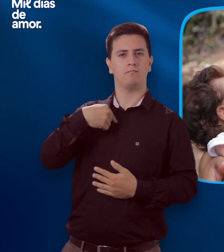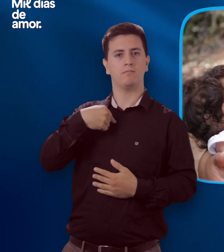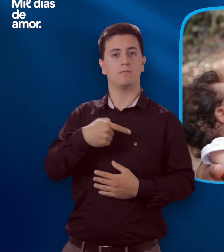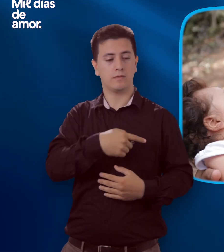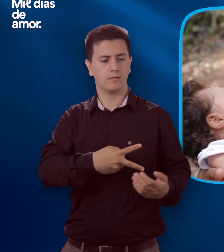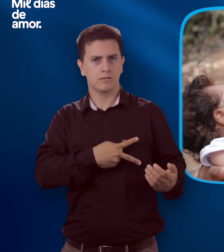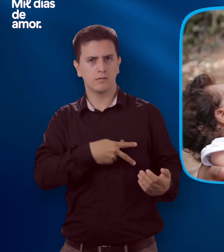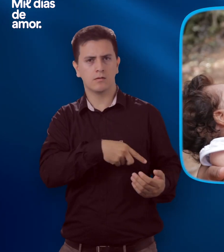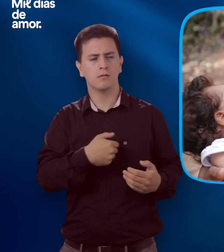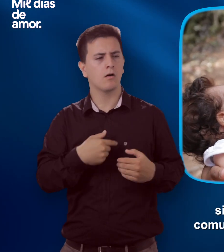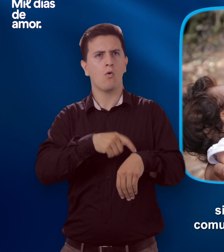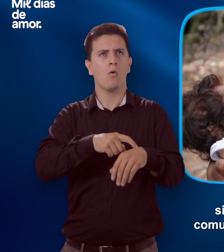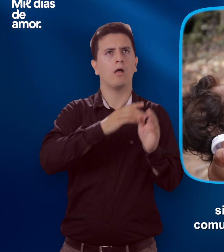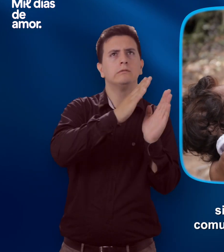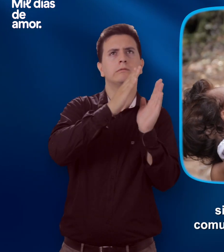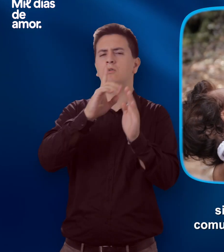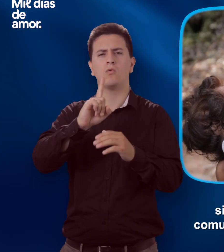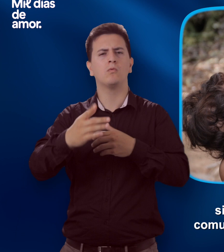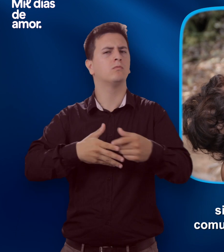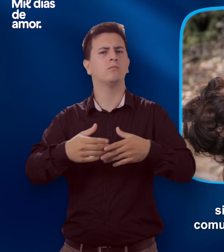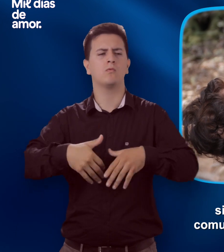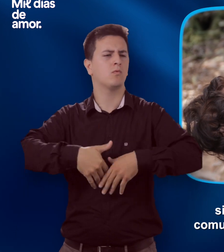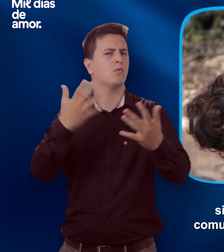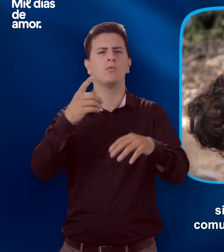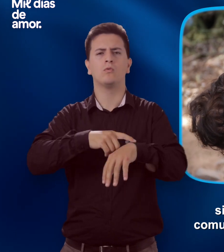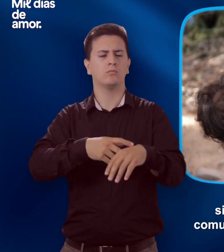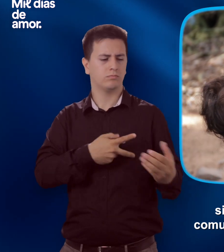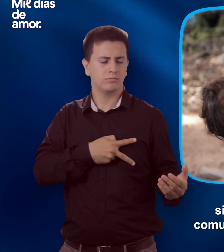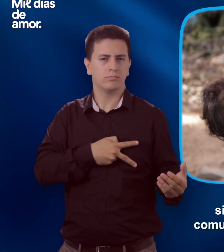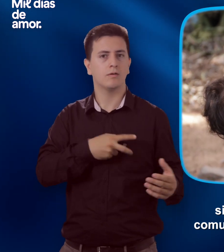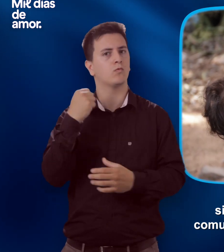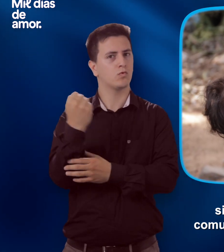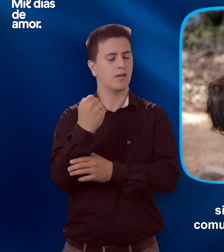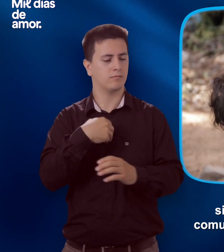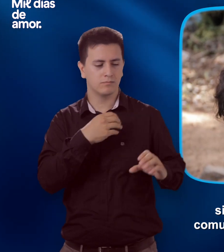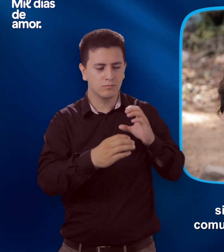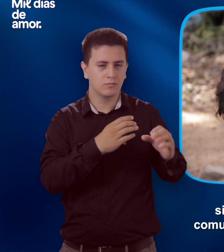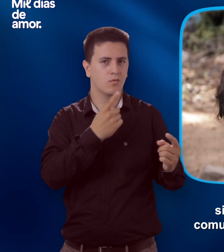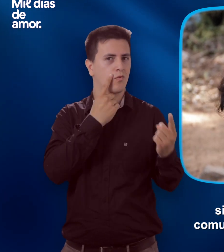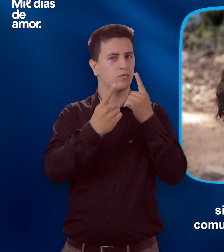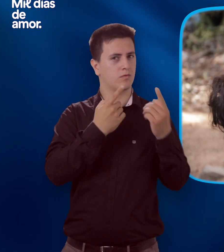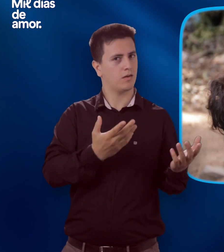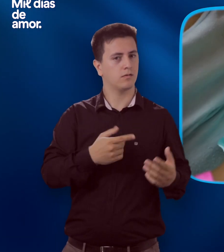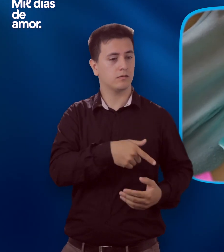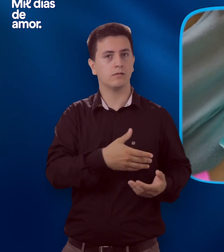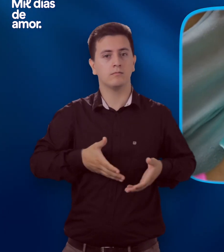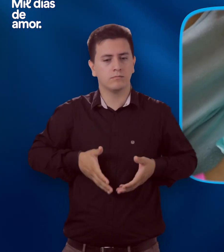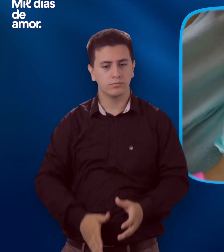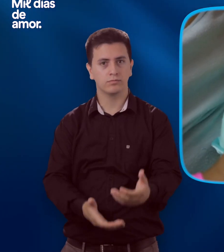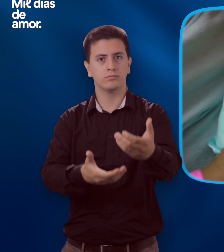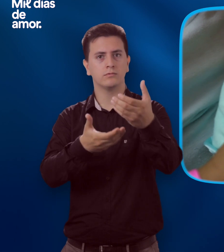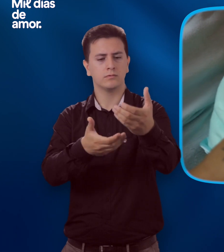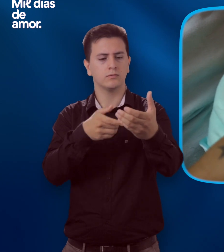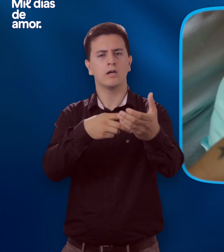Darle de mamar cada vez que lo pida, sin fijar horarios, fortalece esa comunicación y refuerza la confianza. El bebé recién